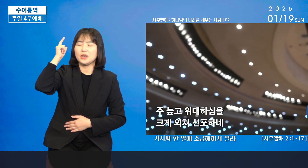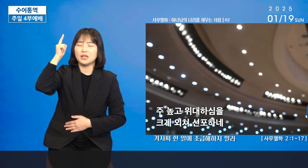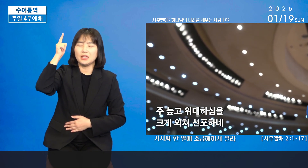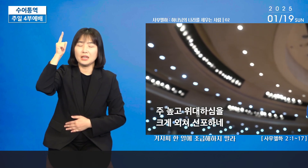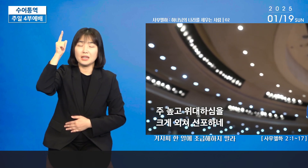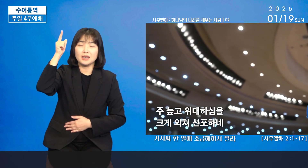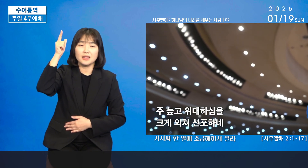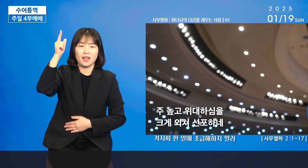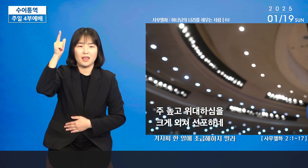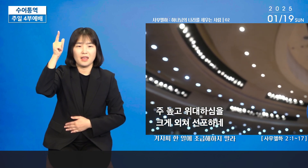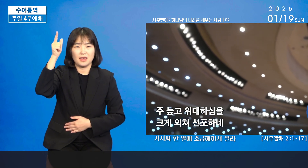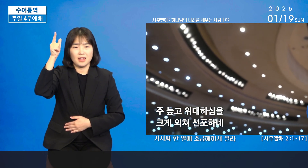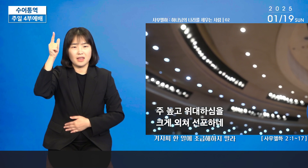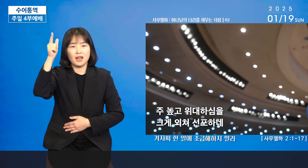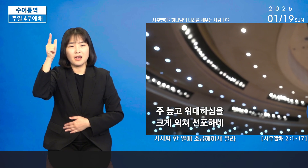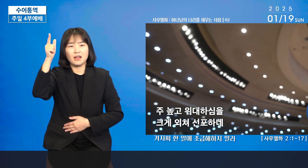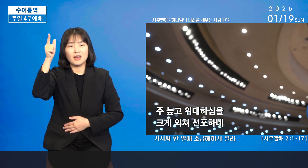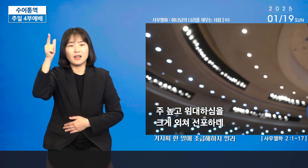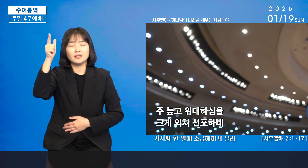높고